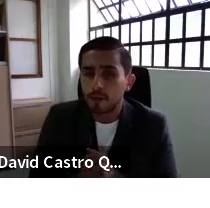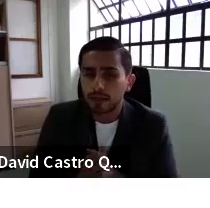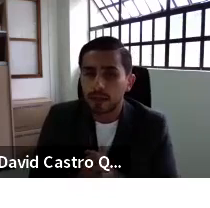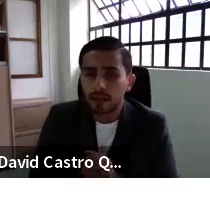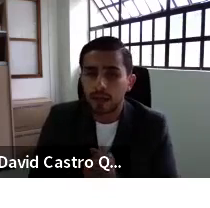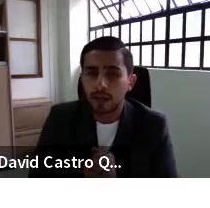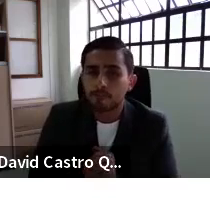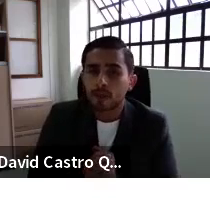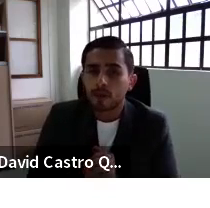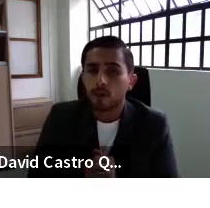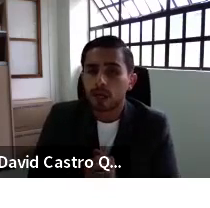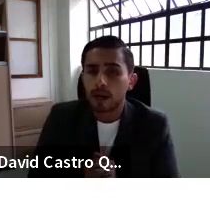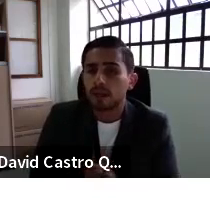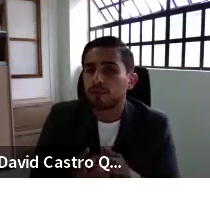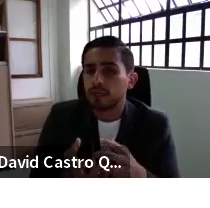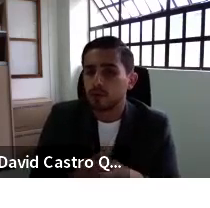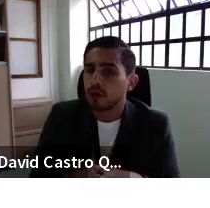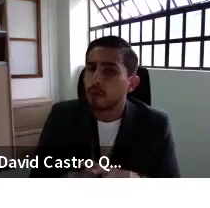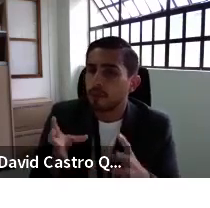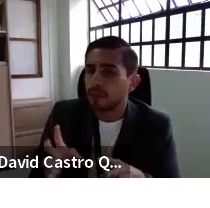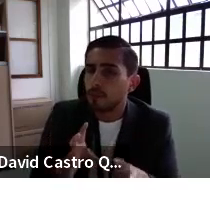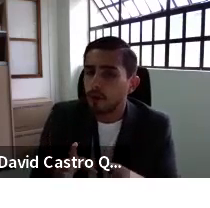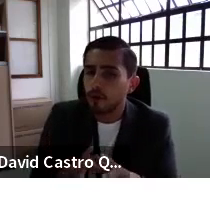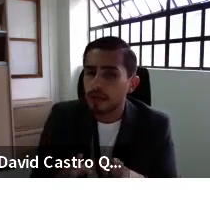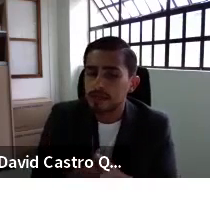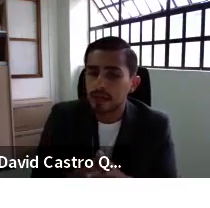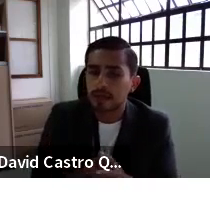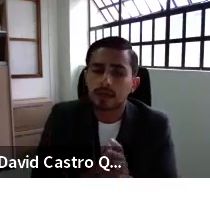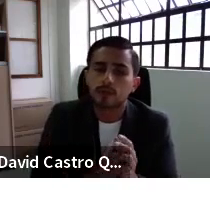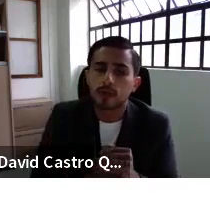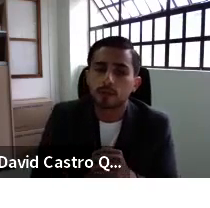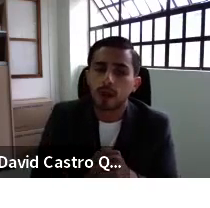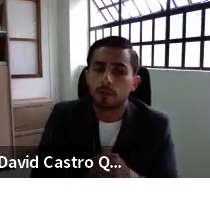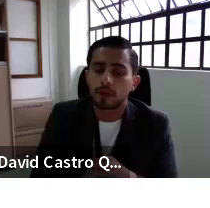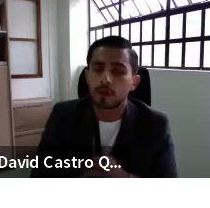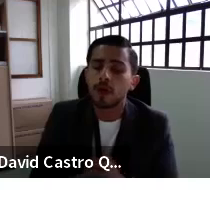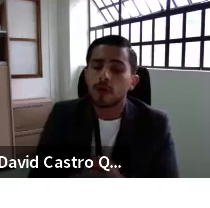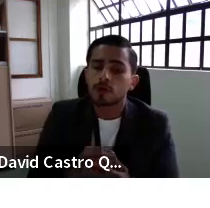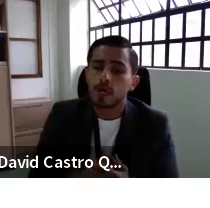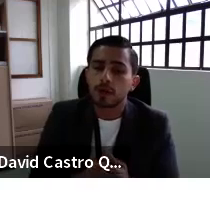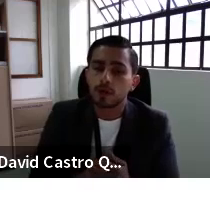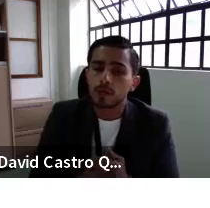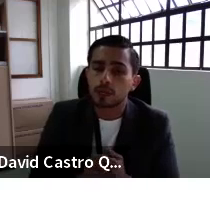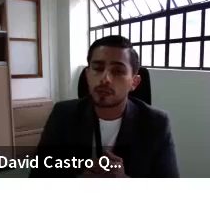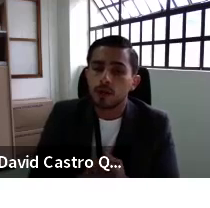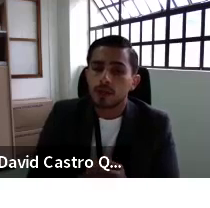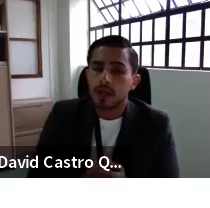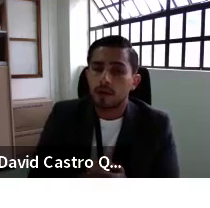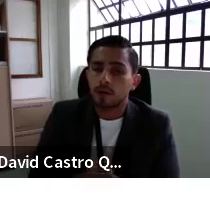compartir otra definición que complementa un poco este concepto, la apropiación social del conocimiento se da cuando